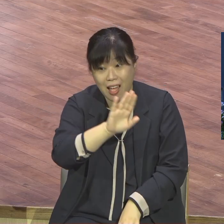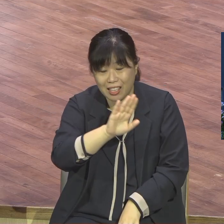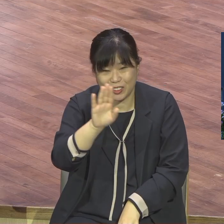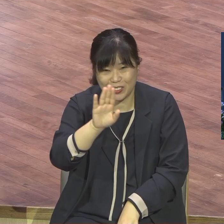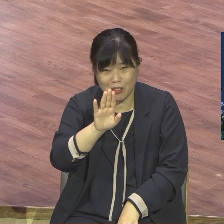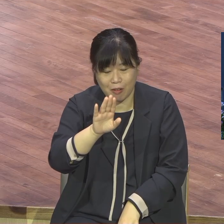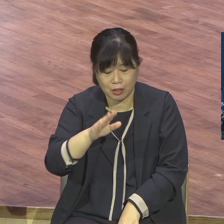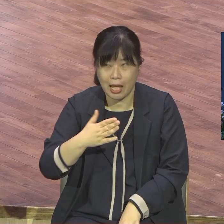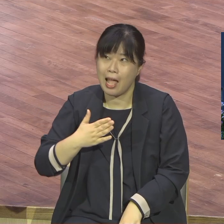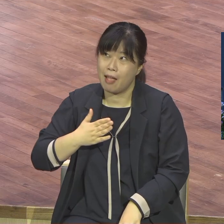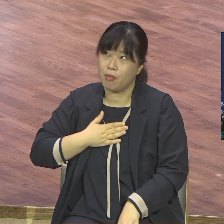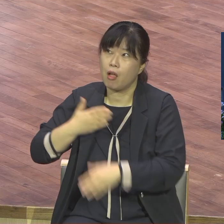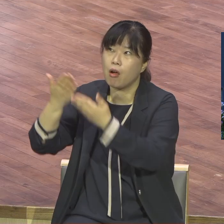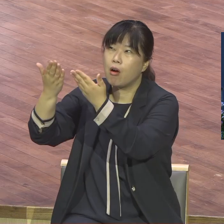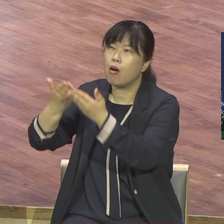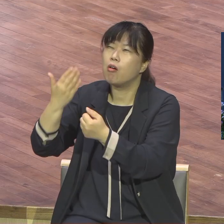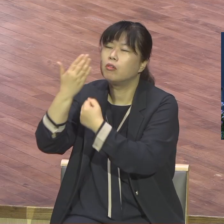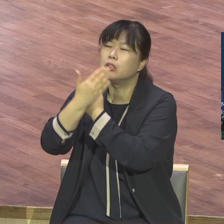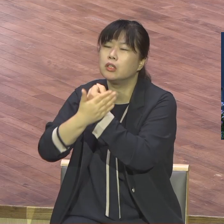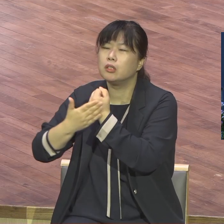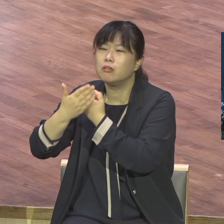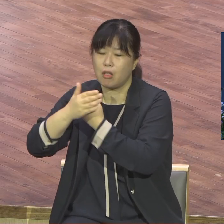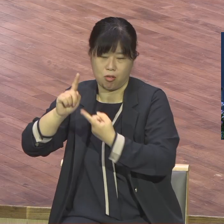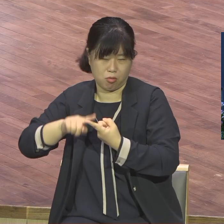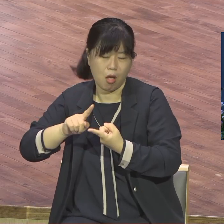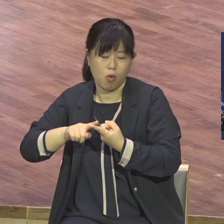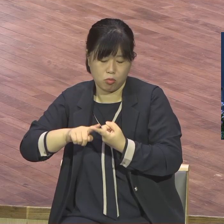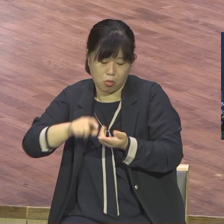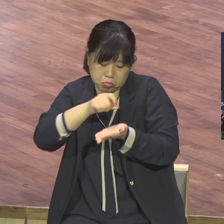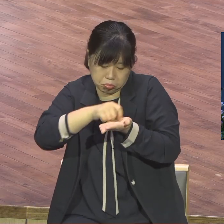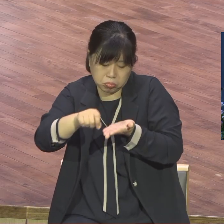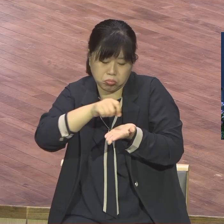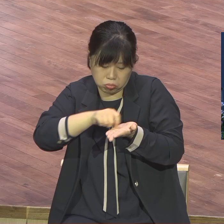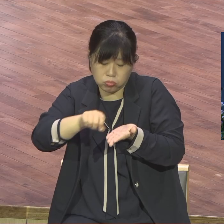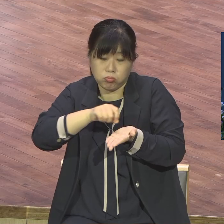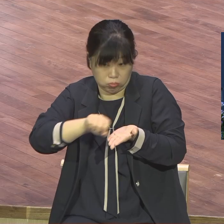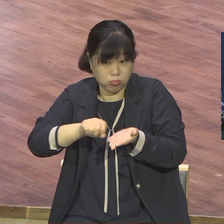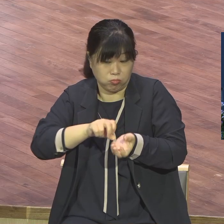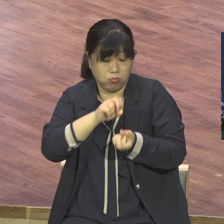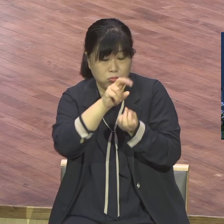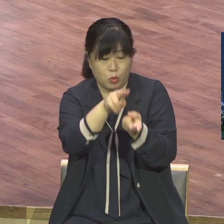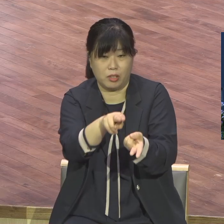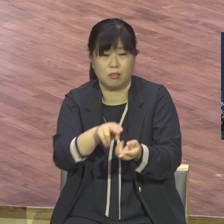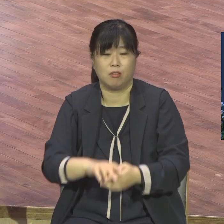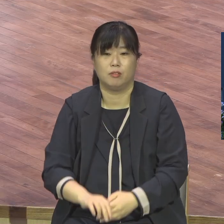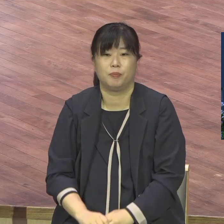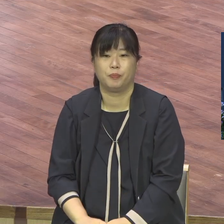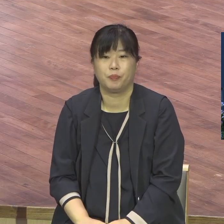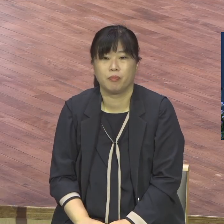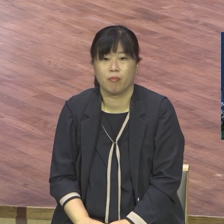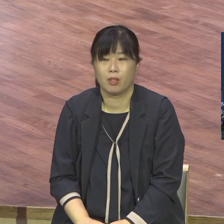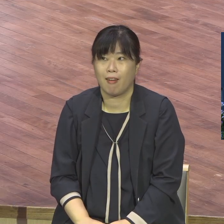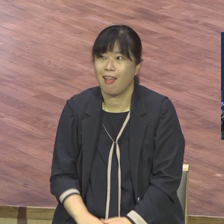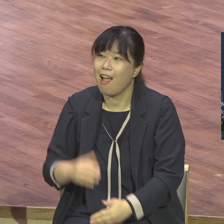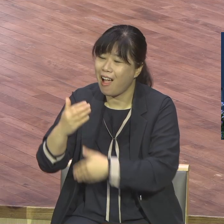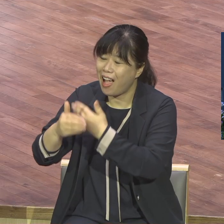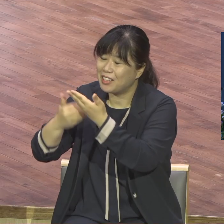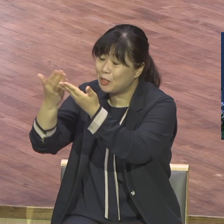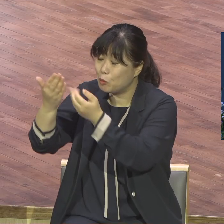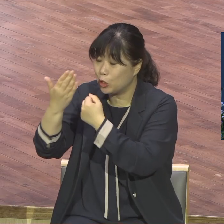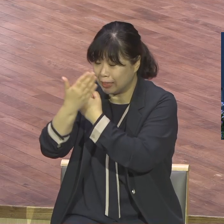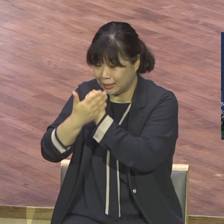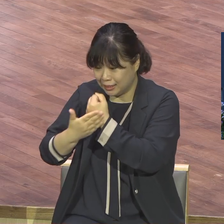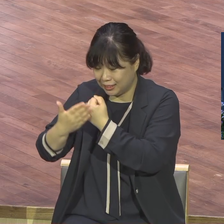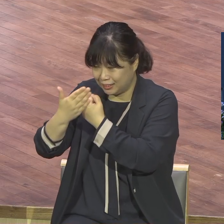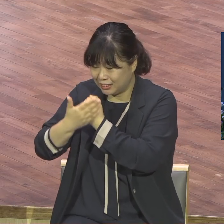자신이 하나님께 받은 은혜를 나누고 싶다. 내가 하나님께 받은 은혜를 나누고 이 말씀 통해서